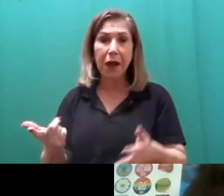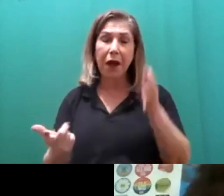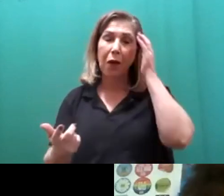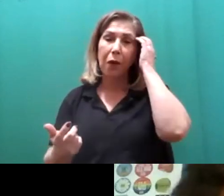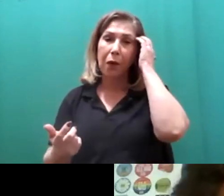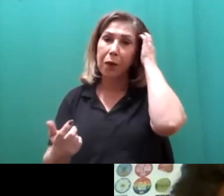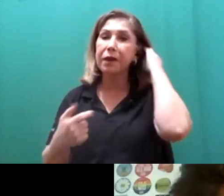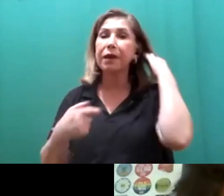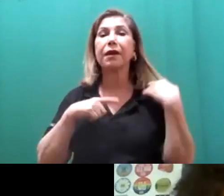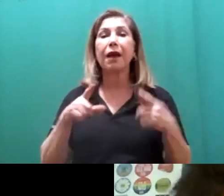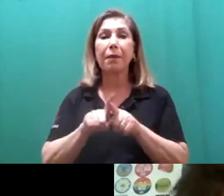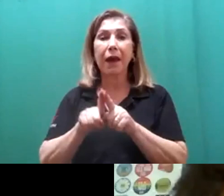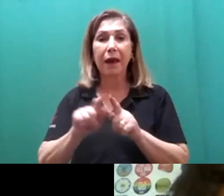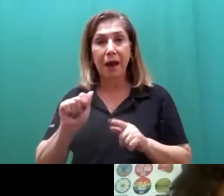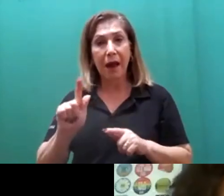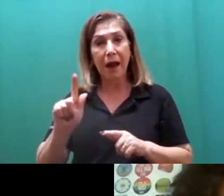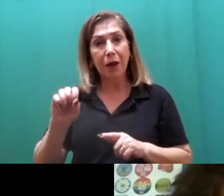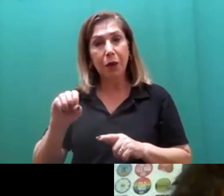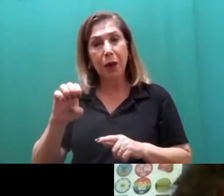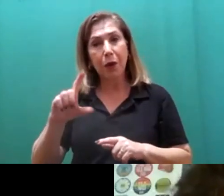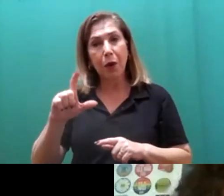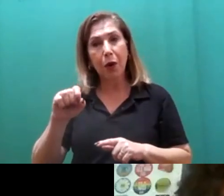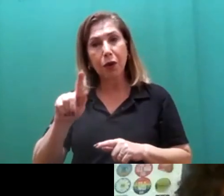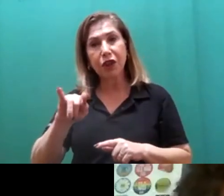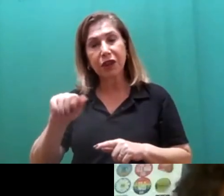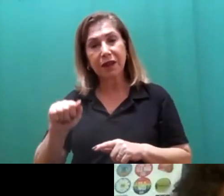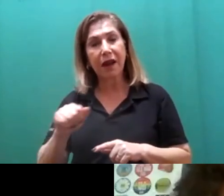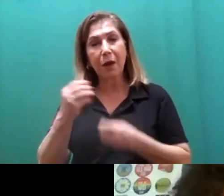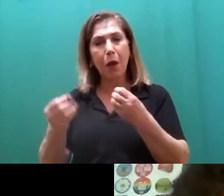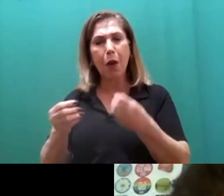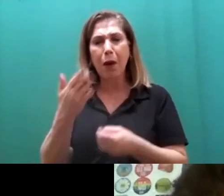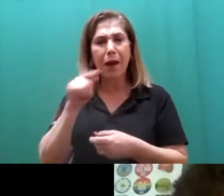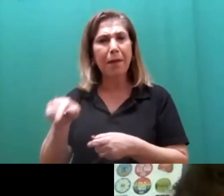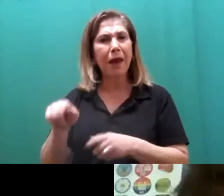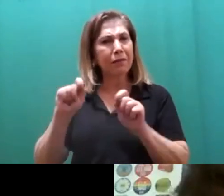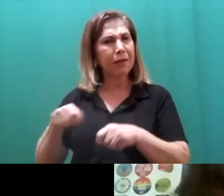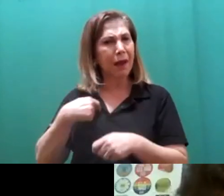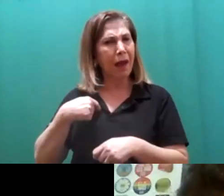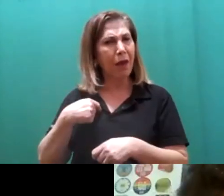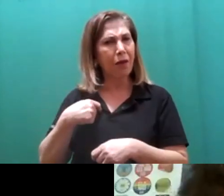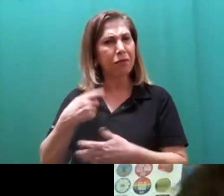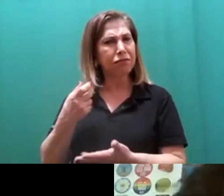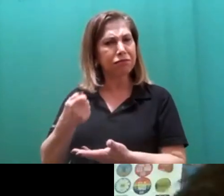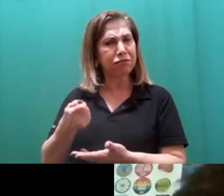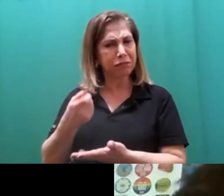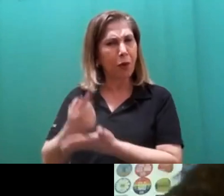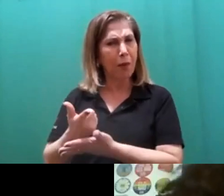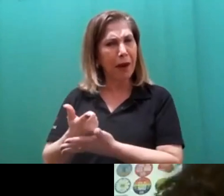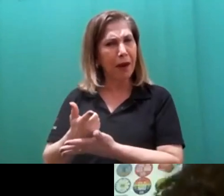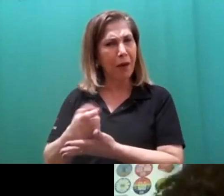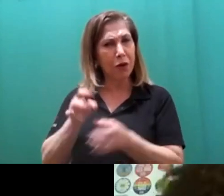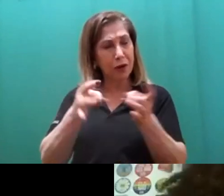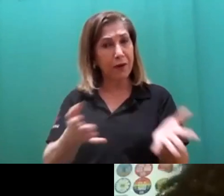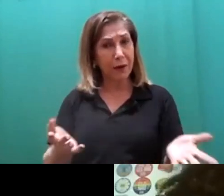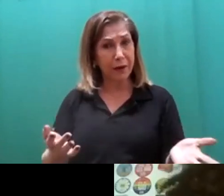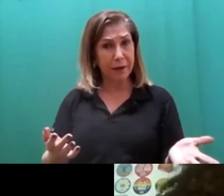quebra um pouco essas perspectivas culturais de qual é o alimento que merece ser descartado. E assim, Rafael,